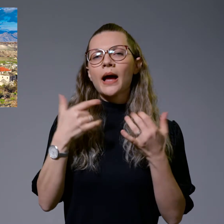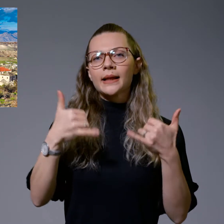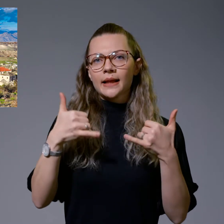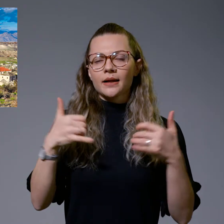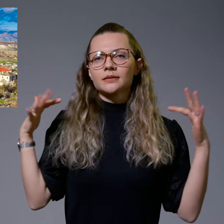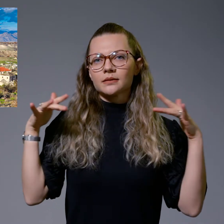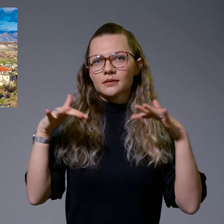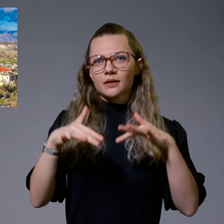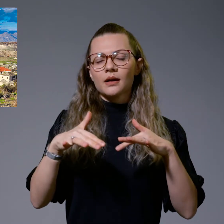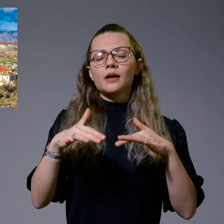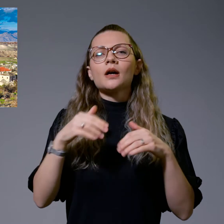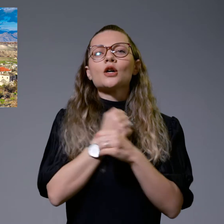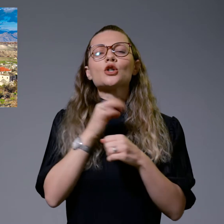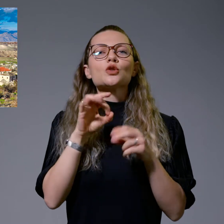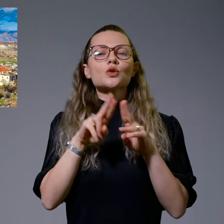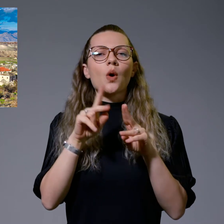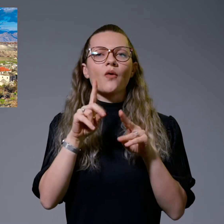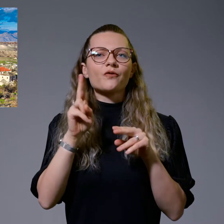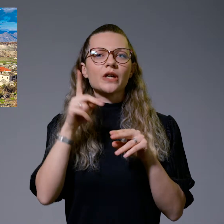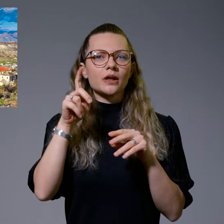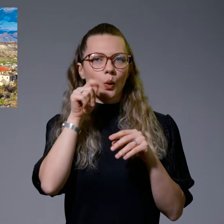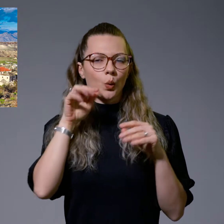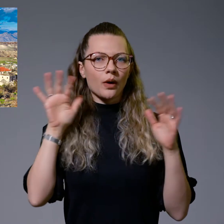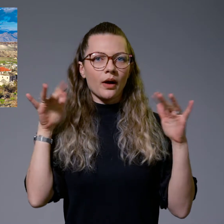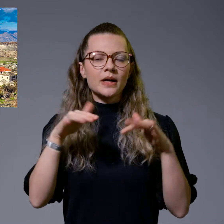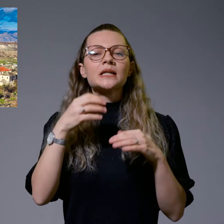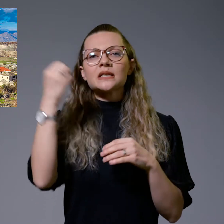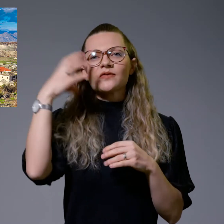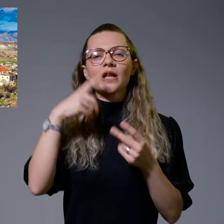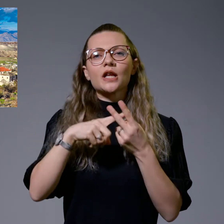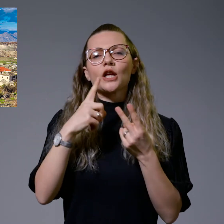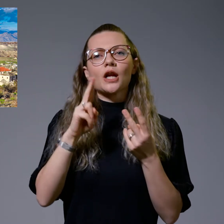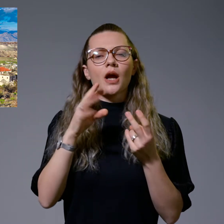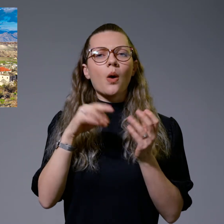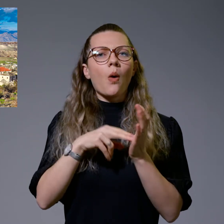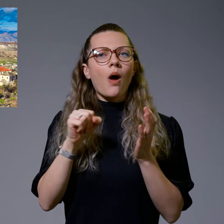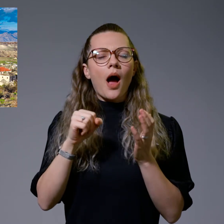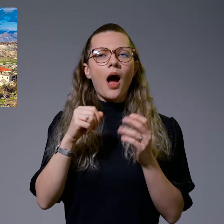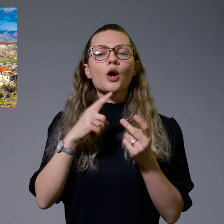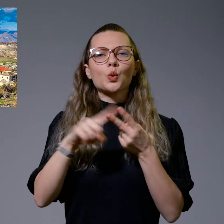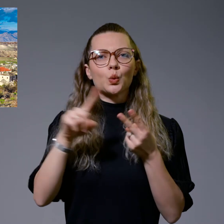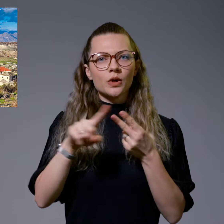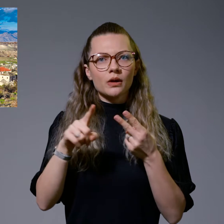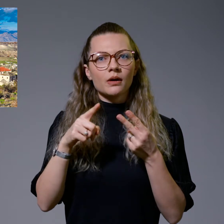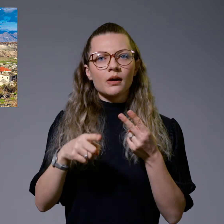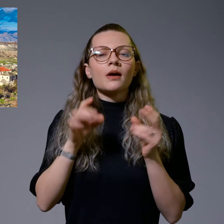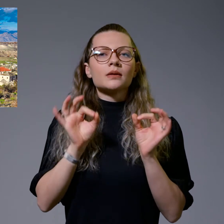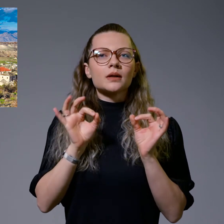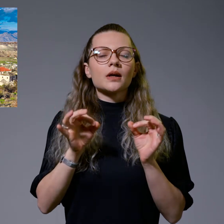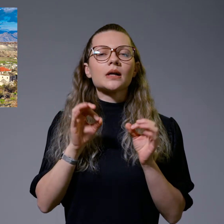избиралиште на зовичани за празникот Свети Никола во месец јуни, а особено за богојавление